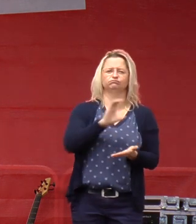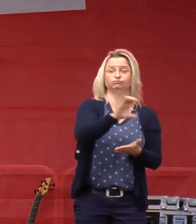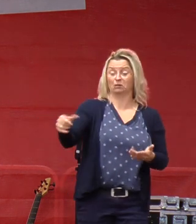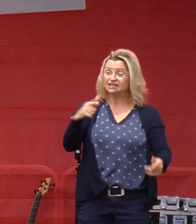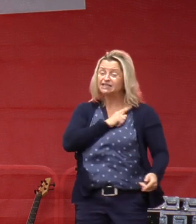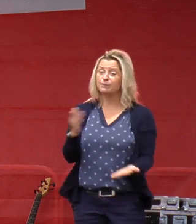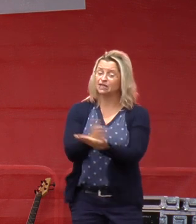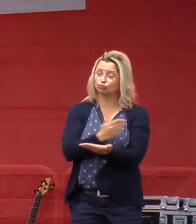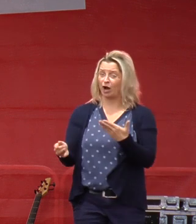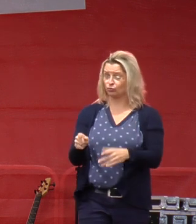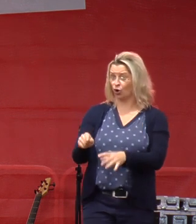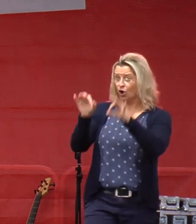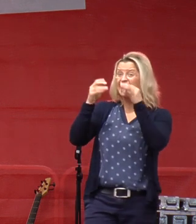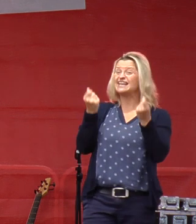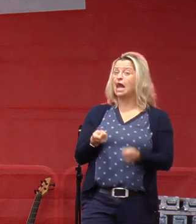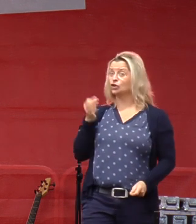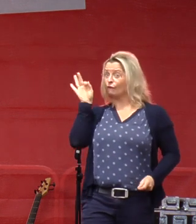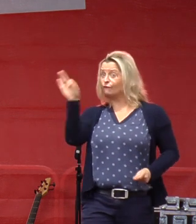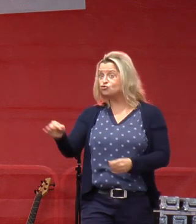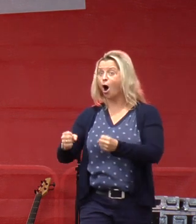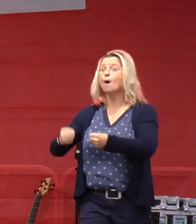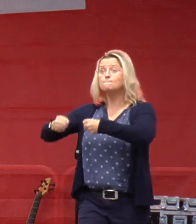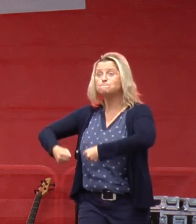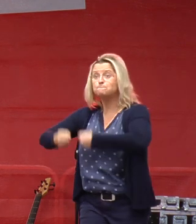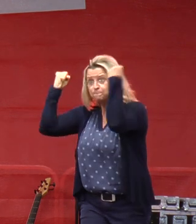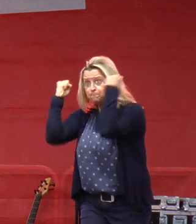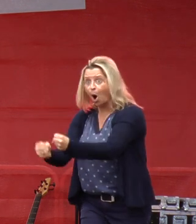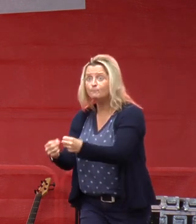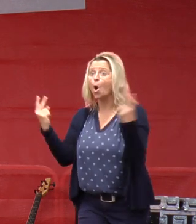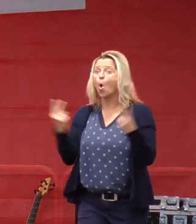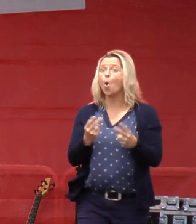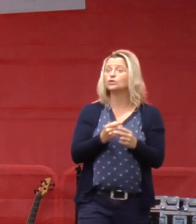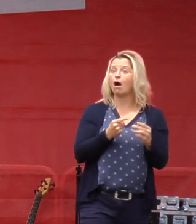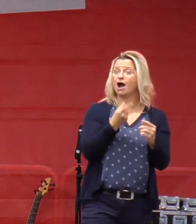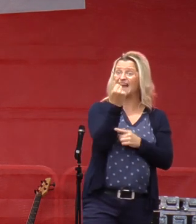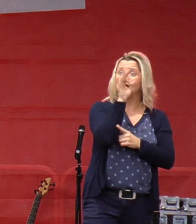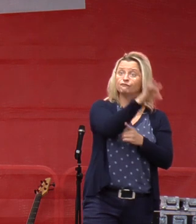Bildung oder in Bomber geht, dann weiß ich doch, wofür ich bin, für die Bildung, denn das ist unsere Zukunft.